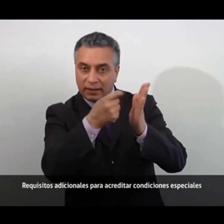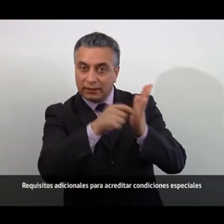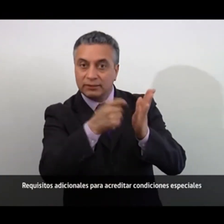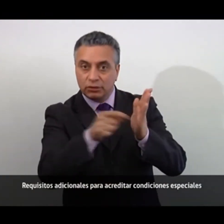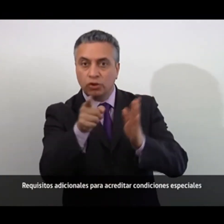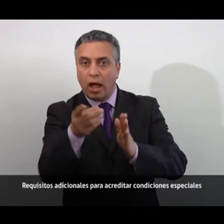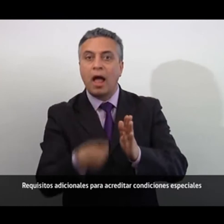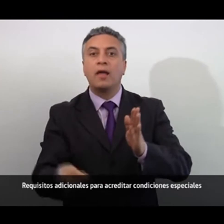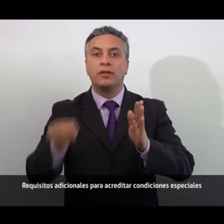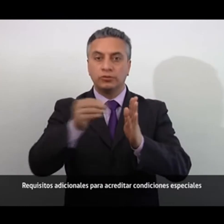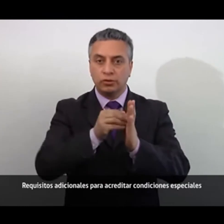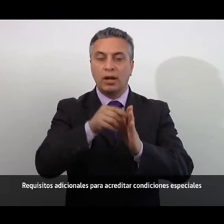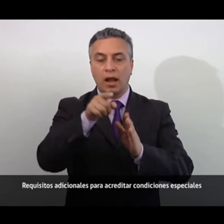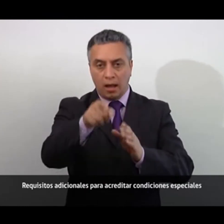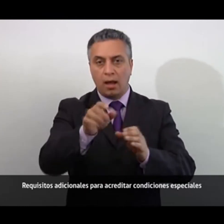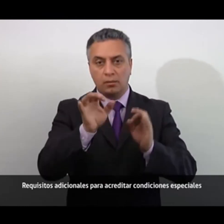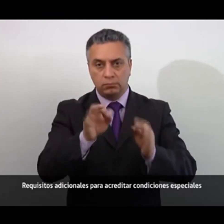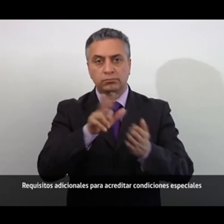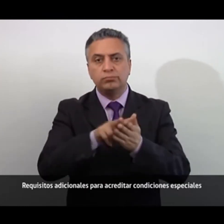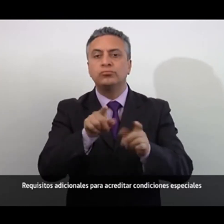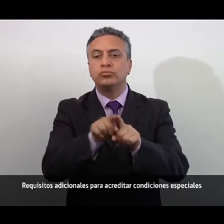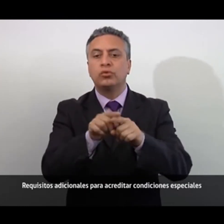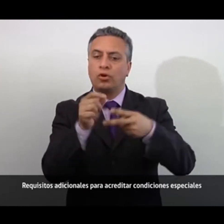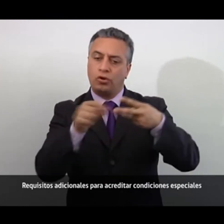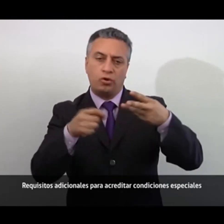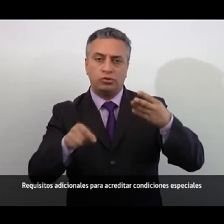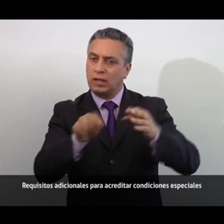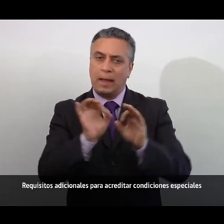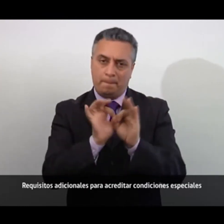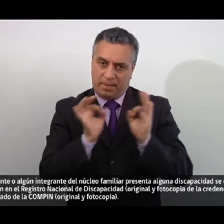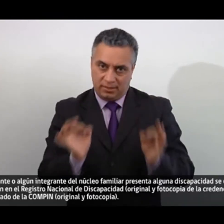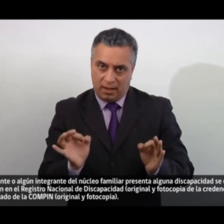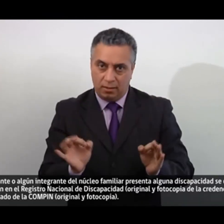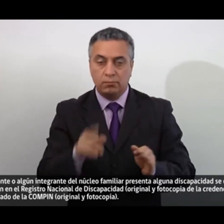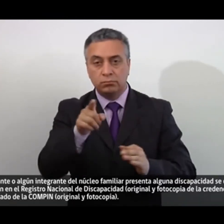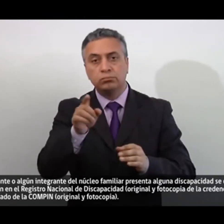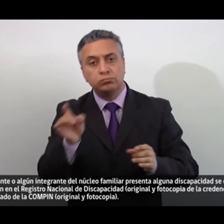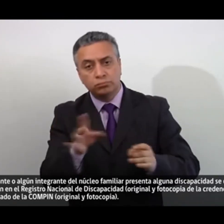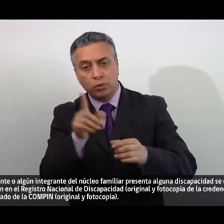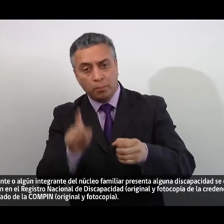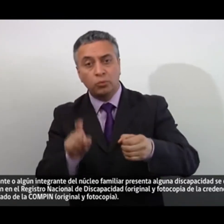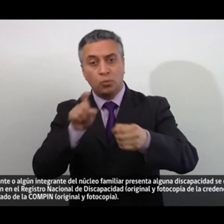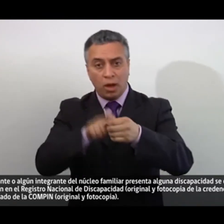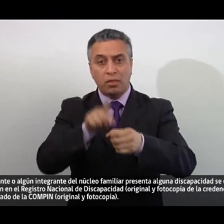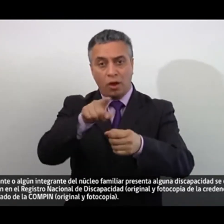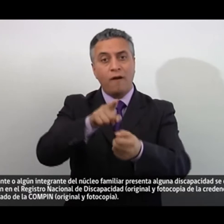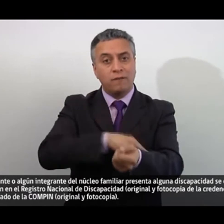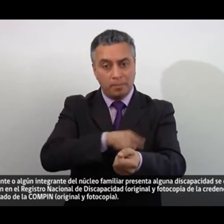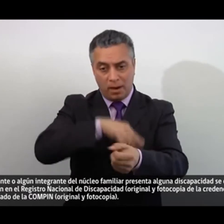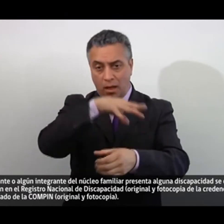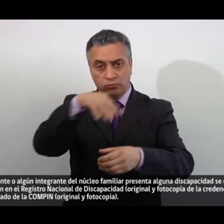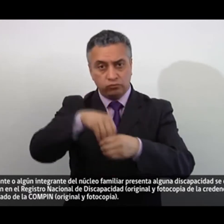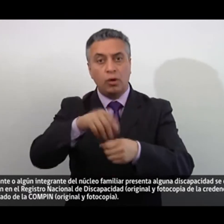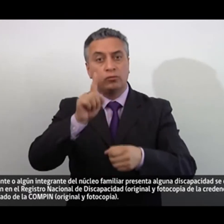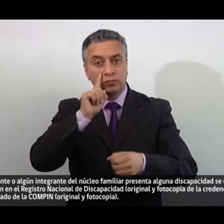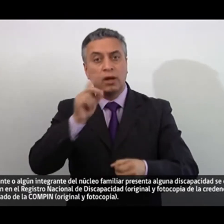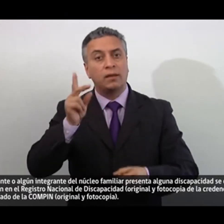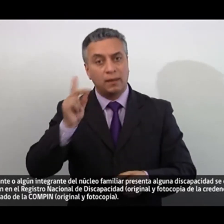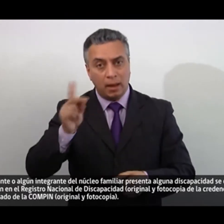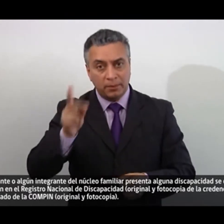Requisitos adicionales para acreditar condiciones especiales. Si el postulante o algún integrante del núcleo familiar presenta alguna